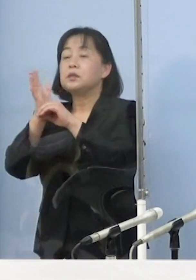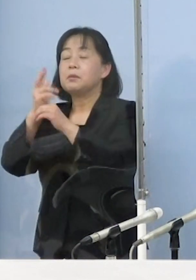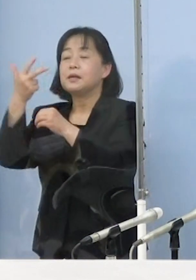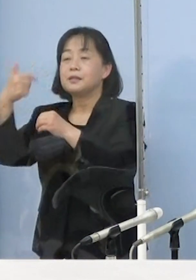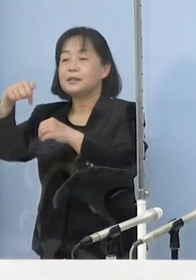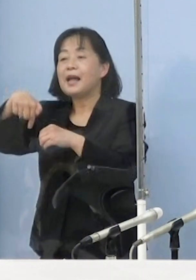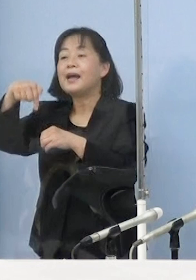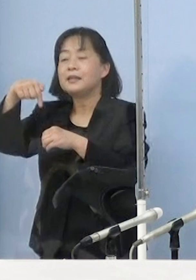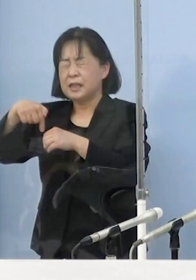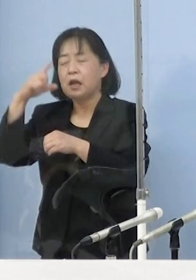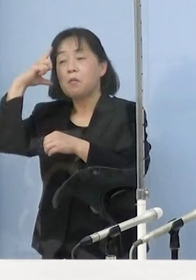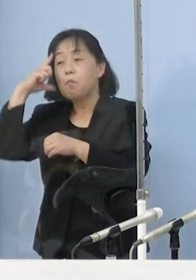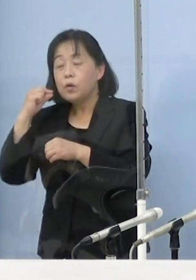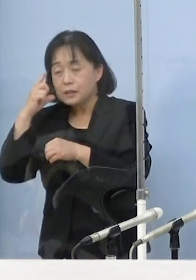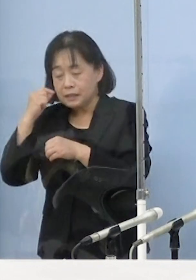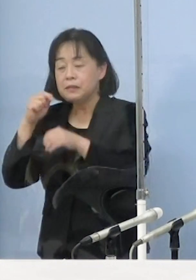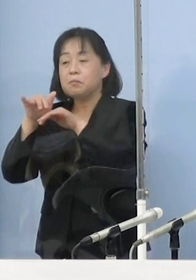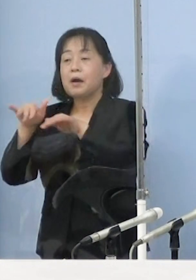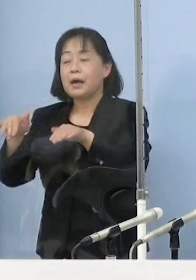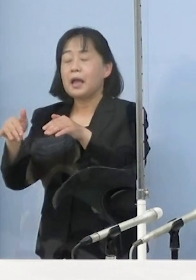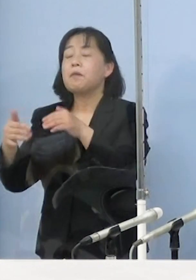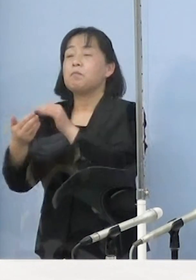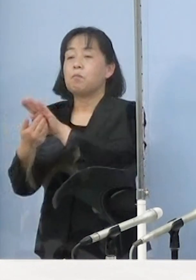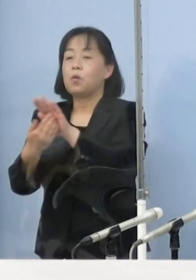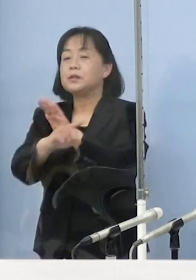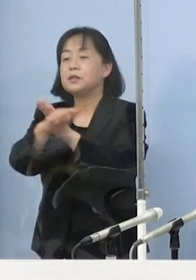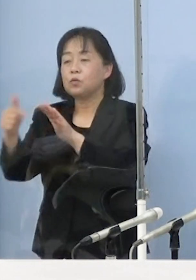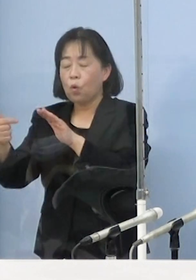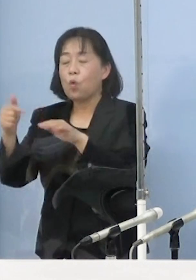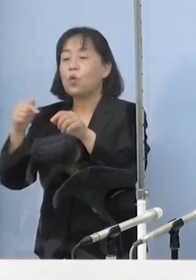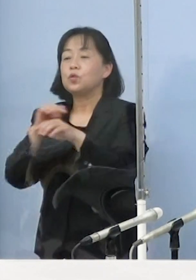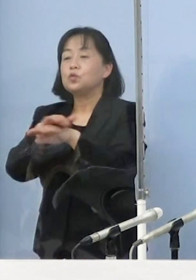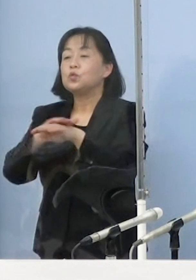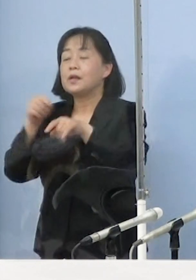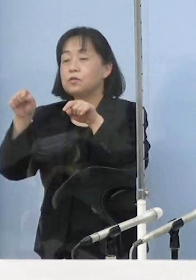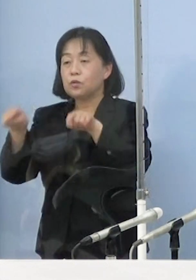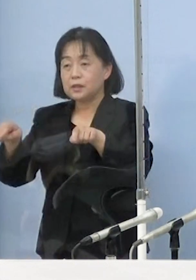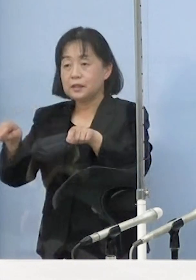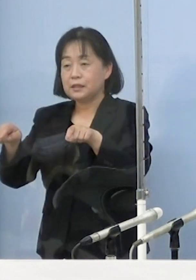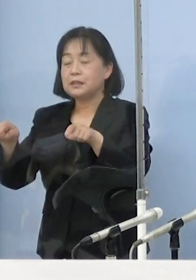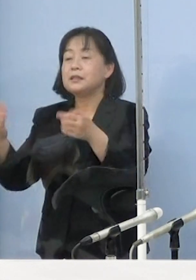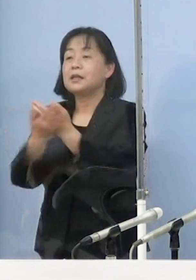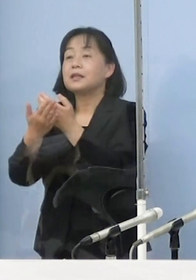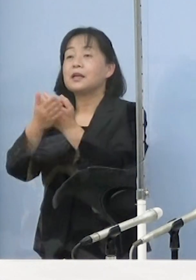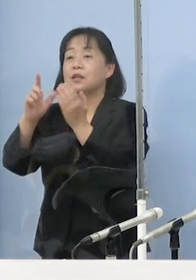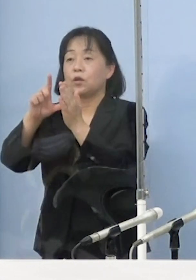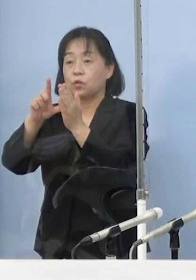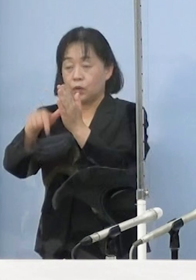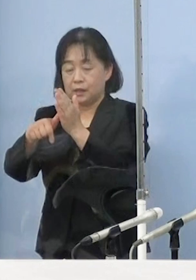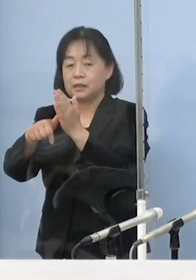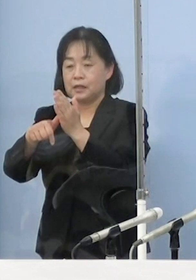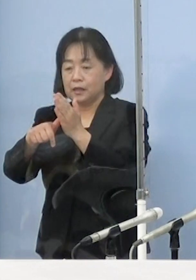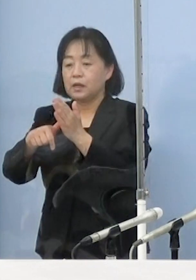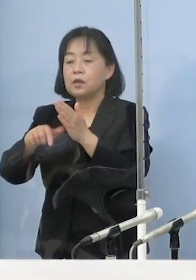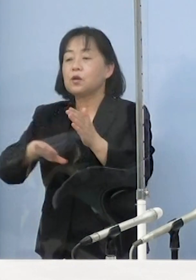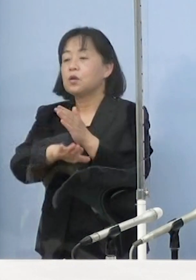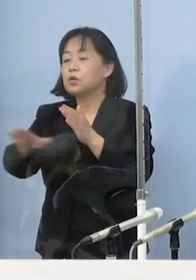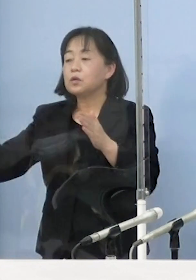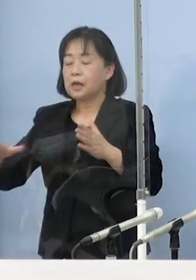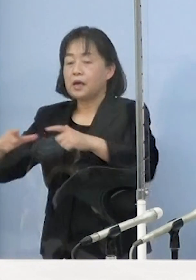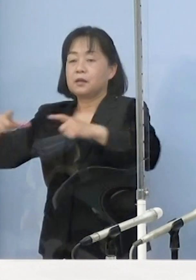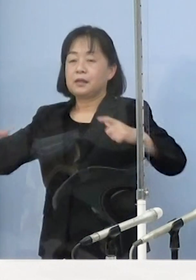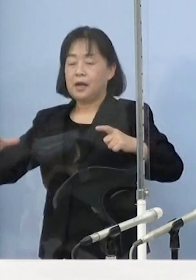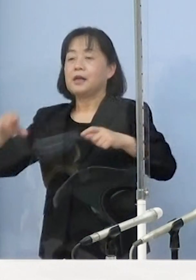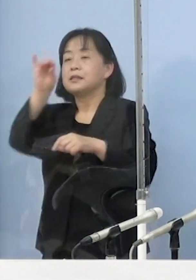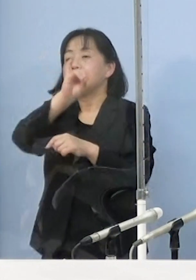しまん延防止等重点措置これがかかった場合には、延べ床が1000平米以上の大規模集